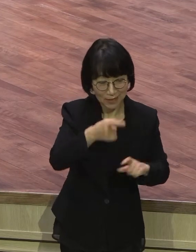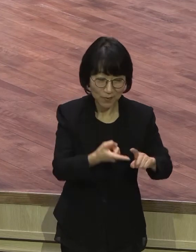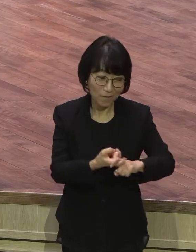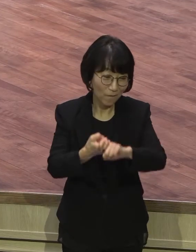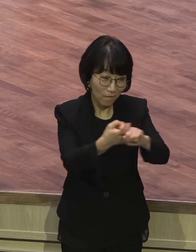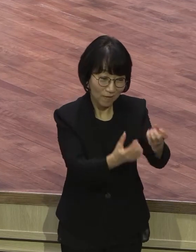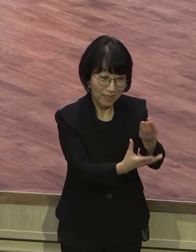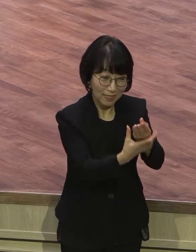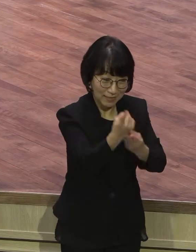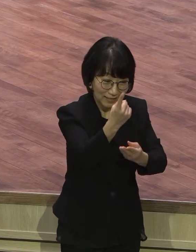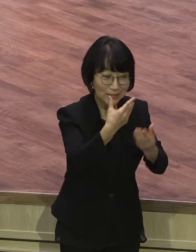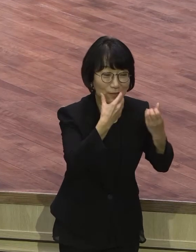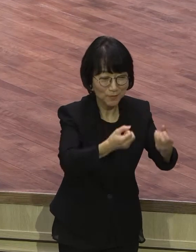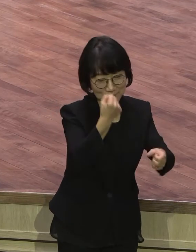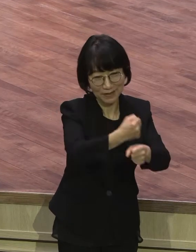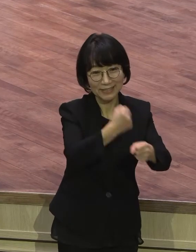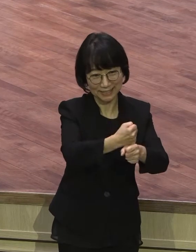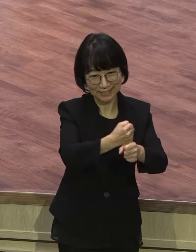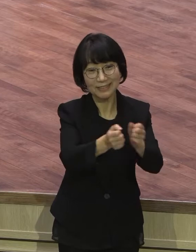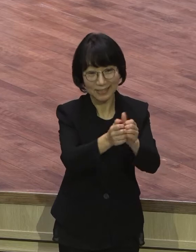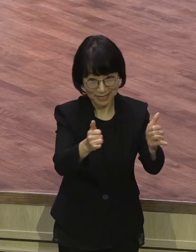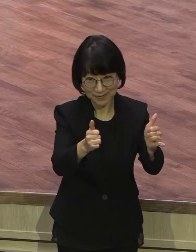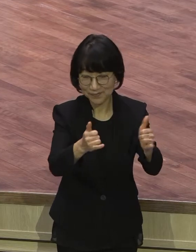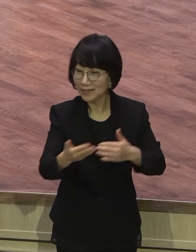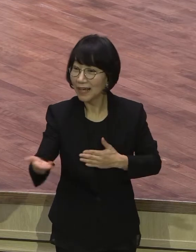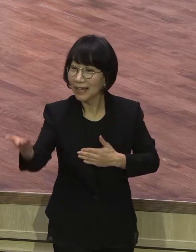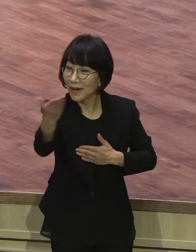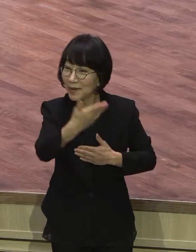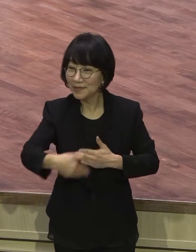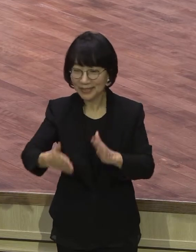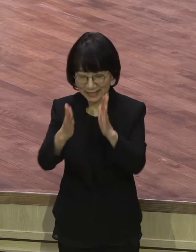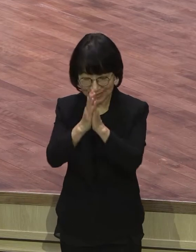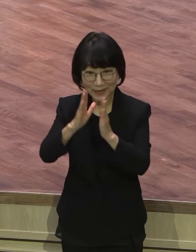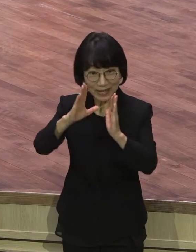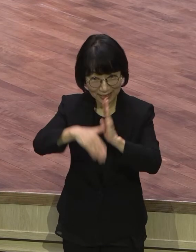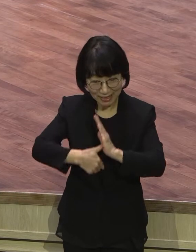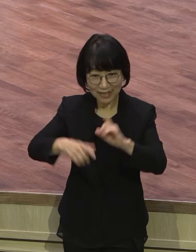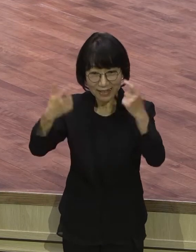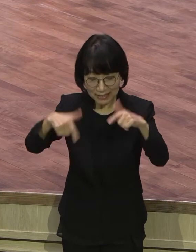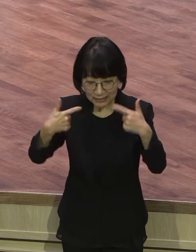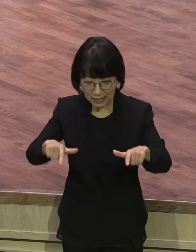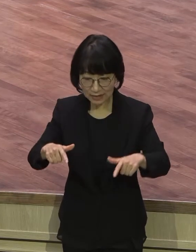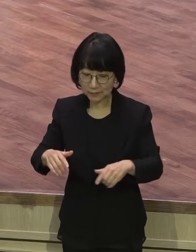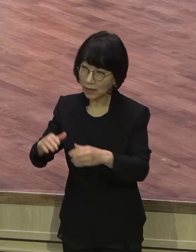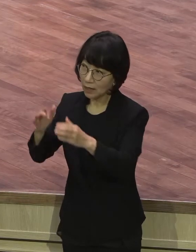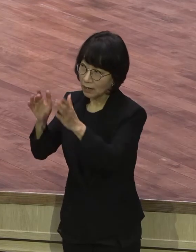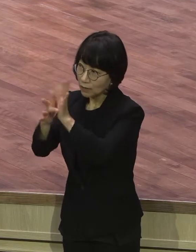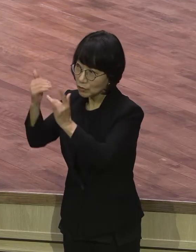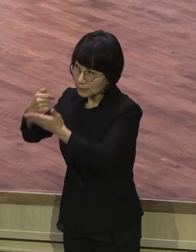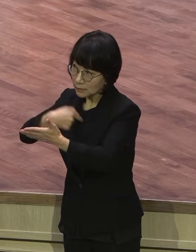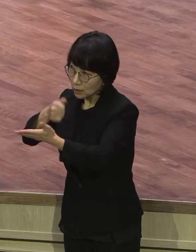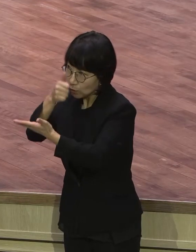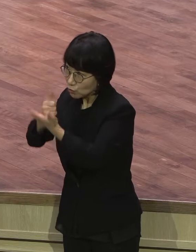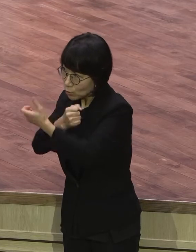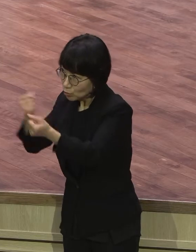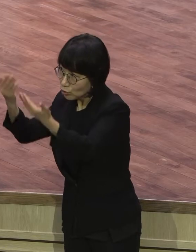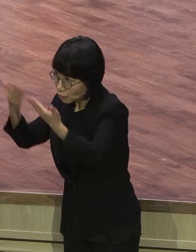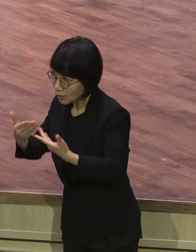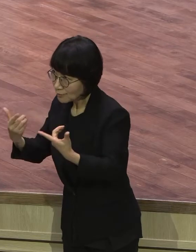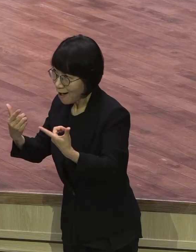축복을 만드는 메이커예요. 용기의 모든 성도들 기도할 때마다 여러분에게 임한 사죄의 축복을 누리면서